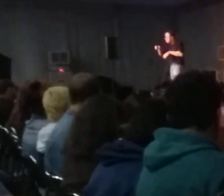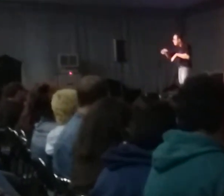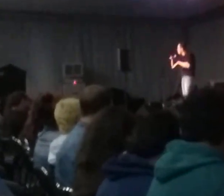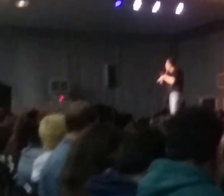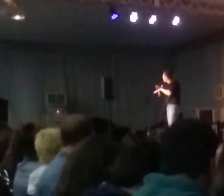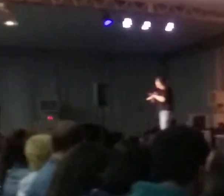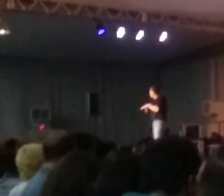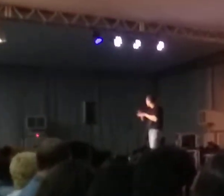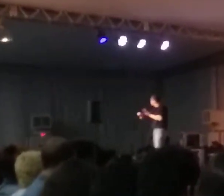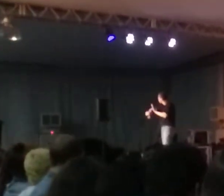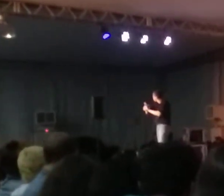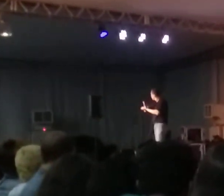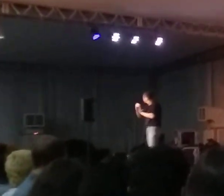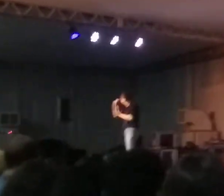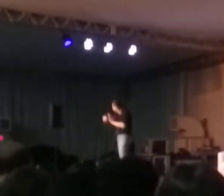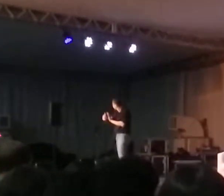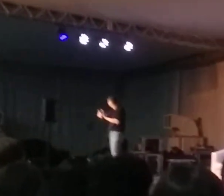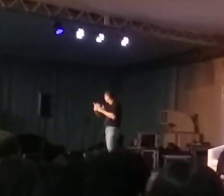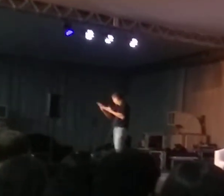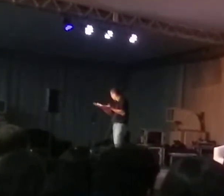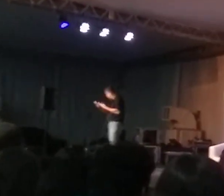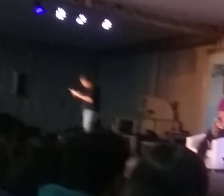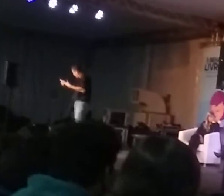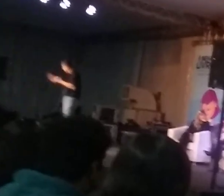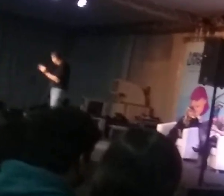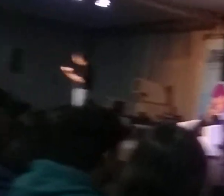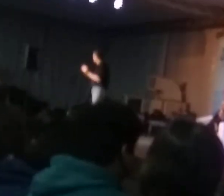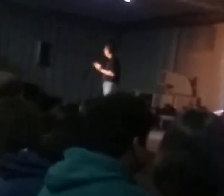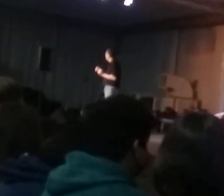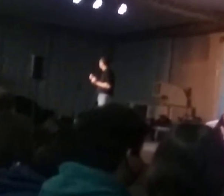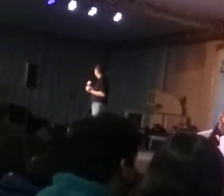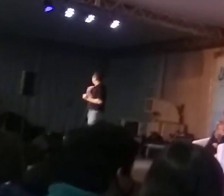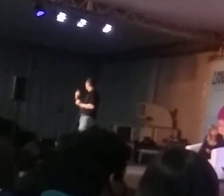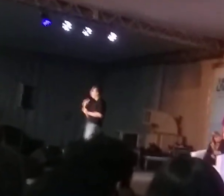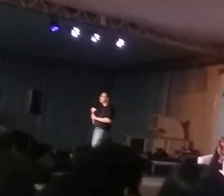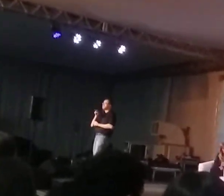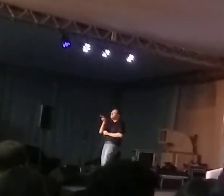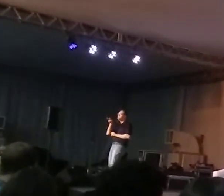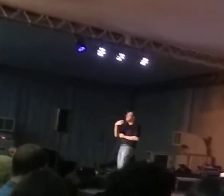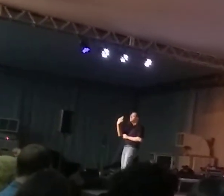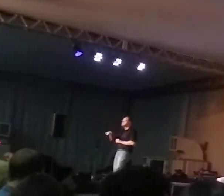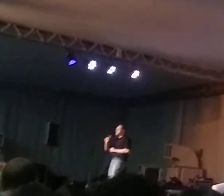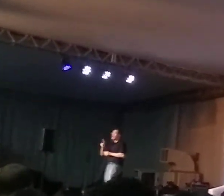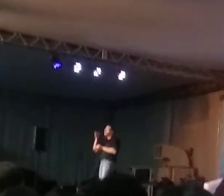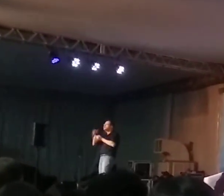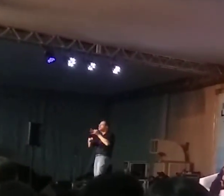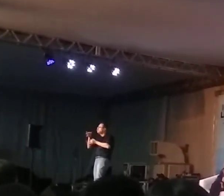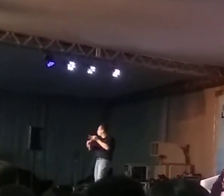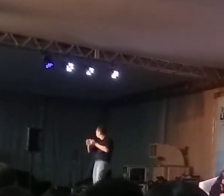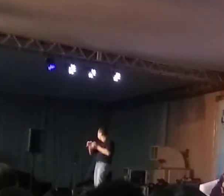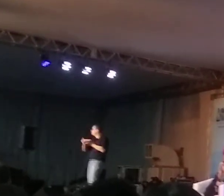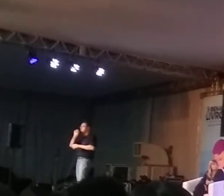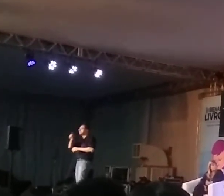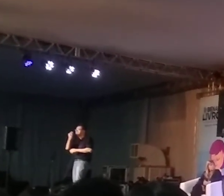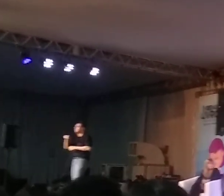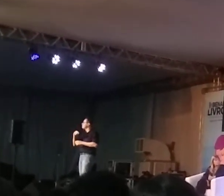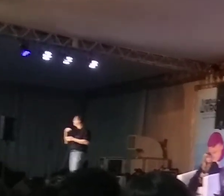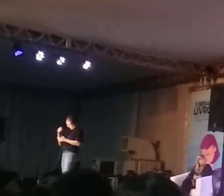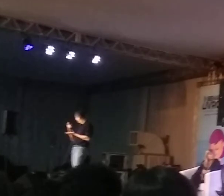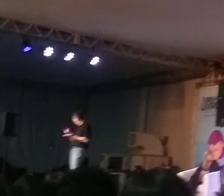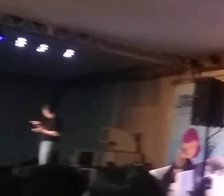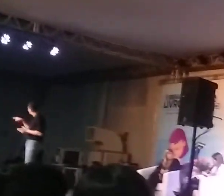mas que a gente acaba julgando sem conhecer, criticando, questionando, e você sempre